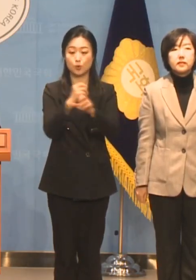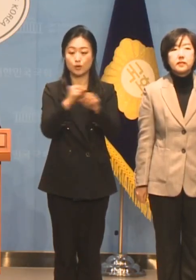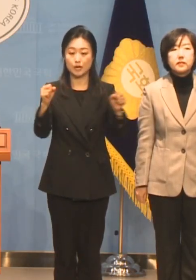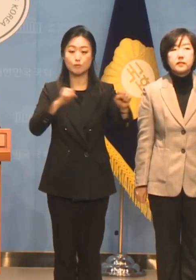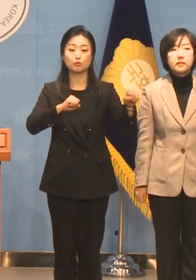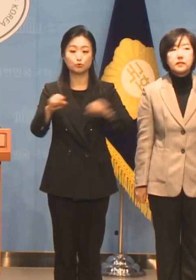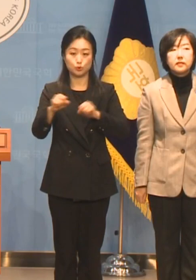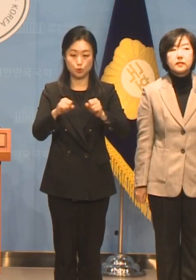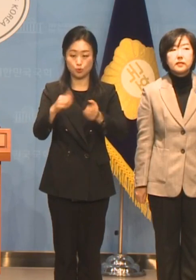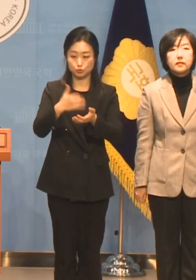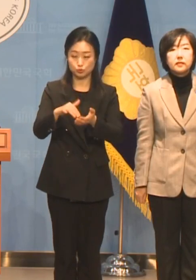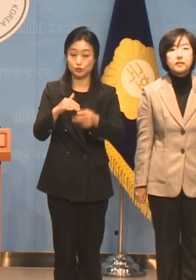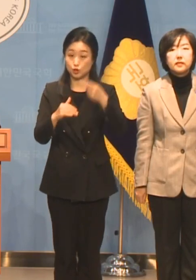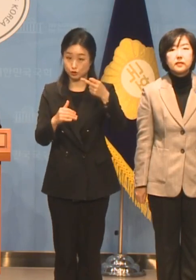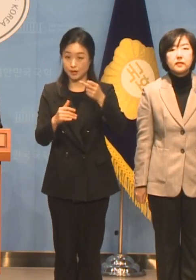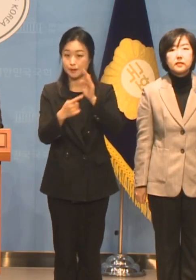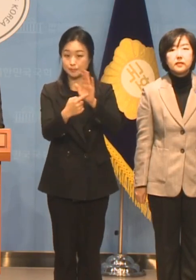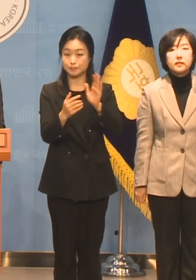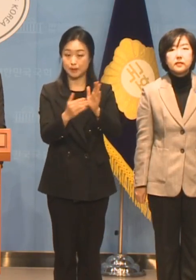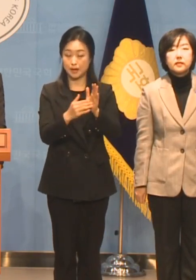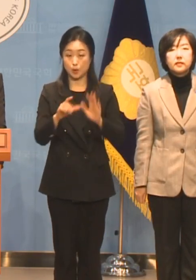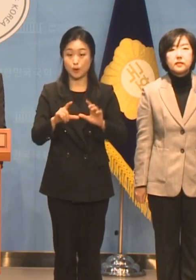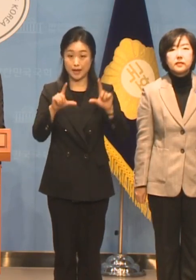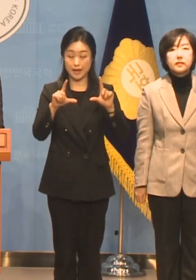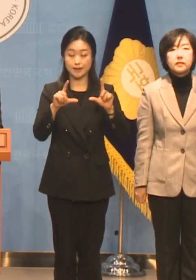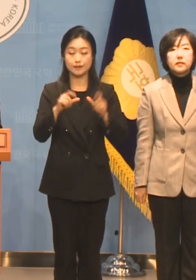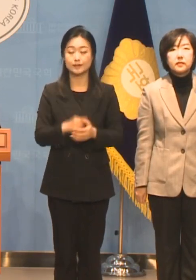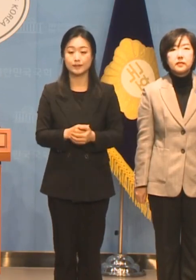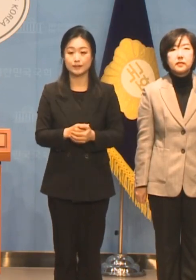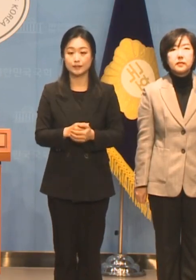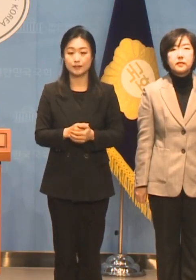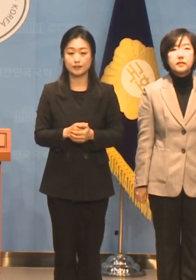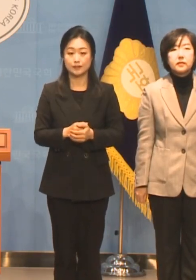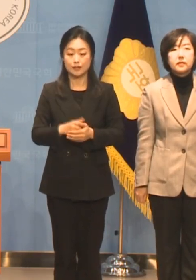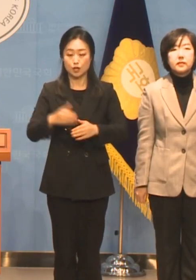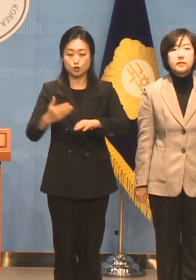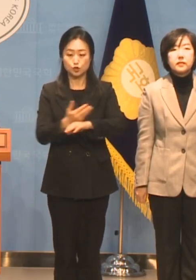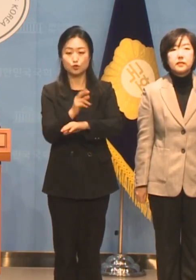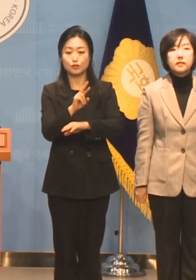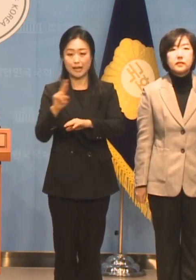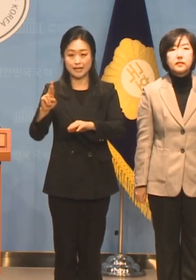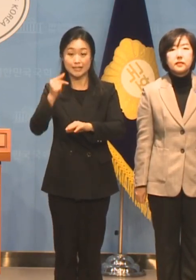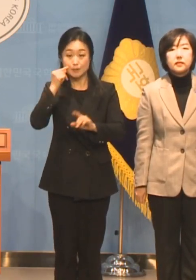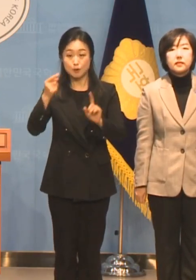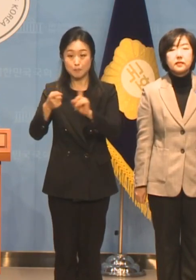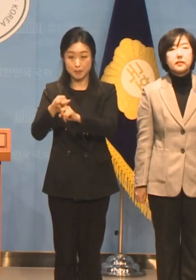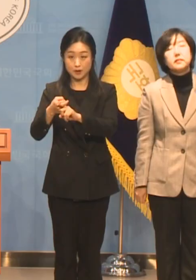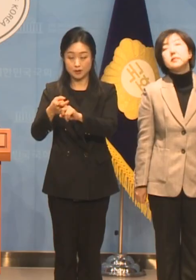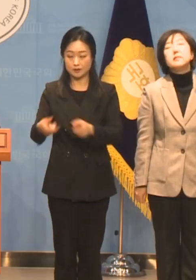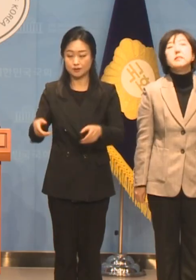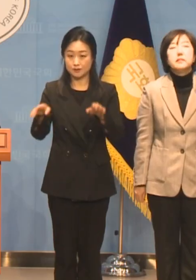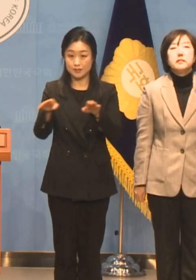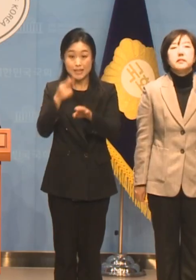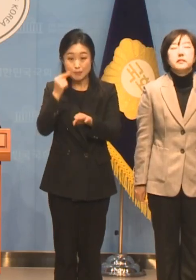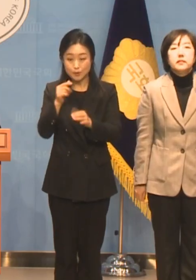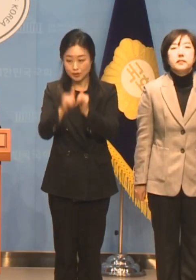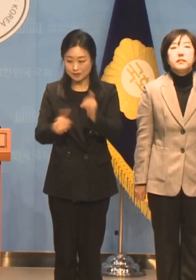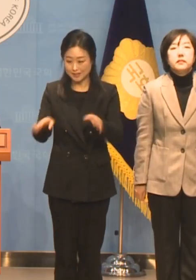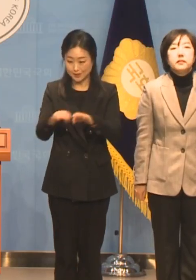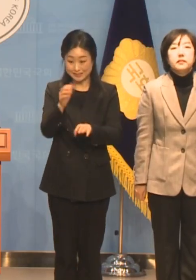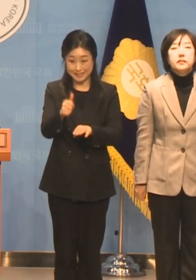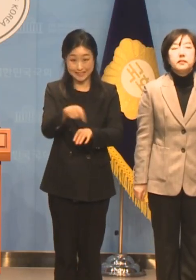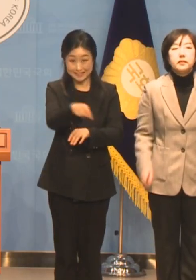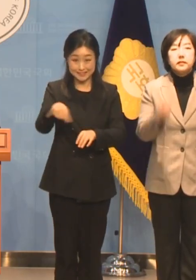선정했습니다. 올해 발생한 1년의 뉴라이트 인사 역사규관장 임명과 최근